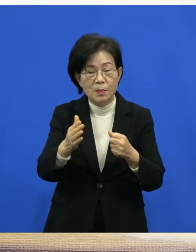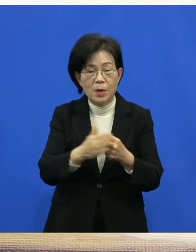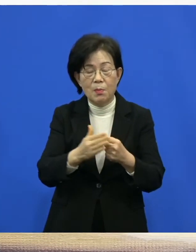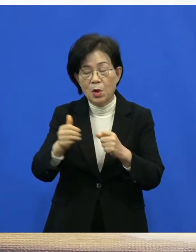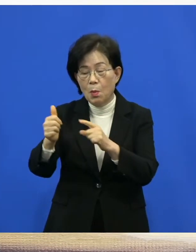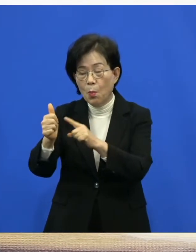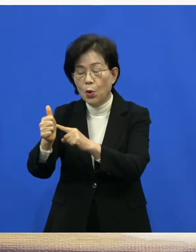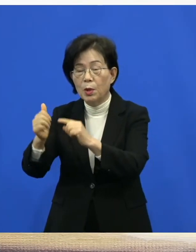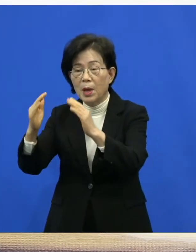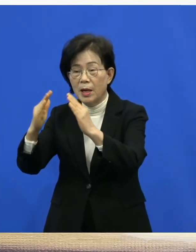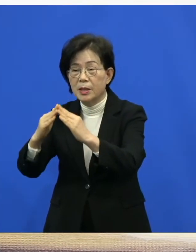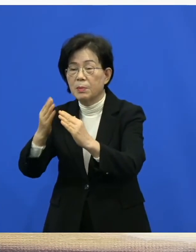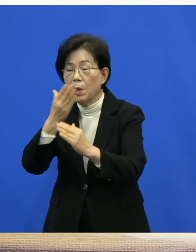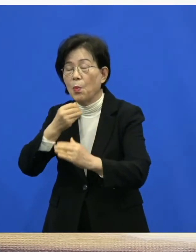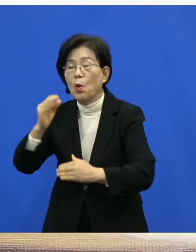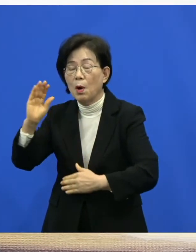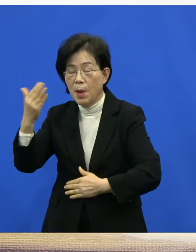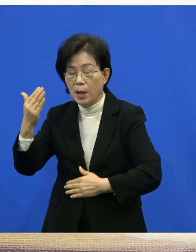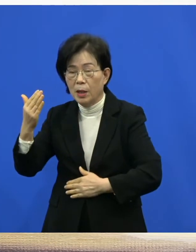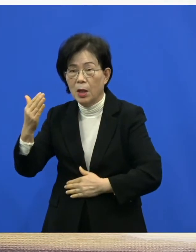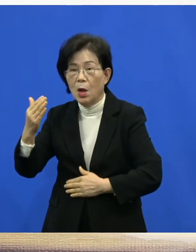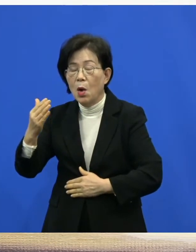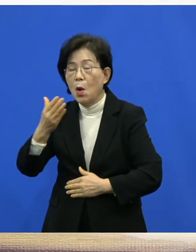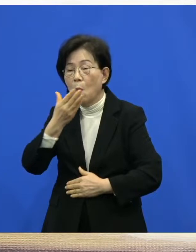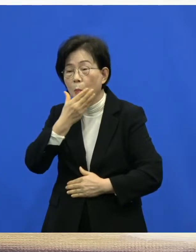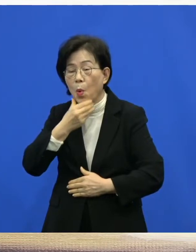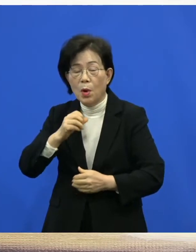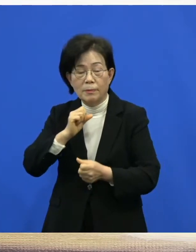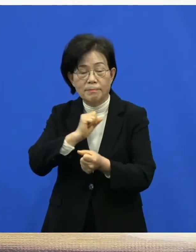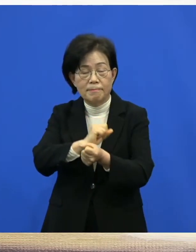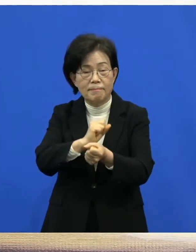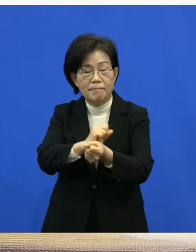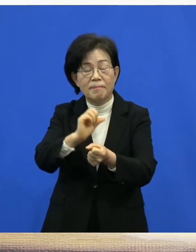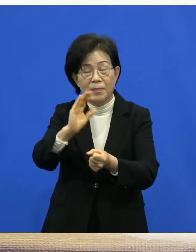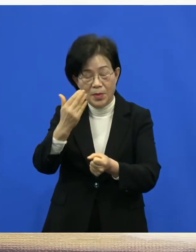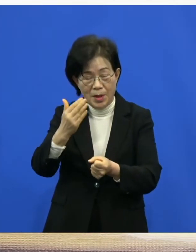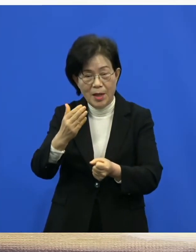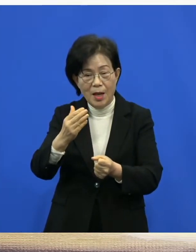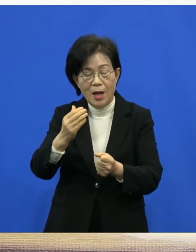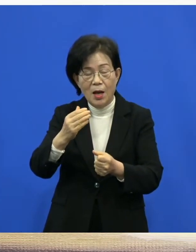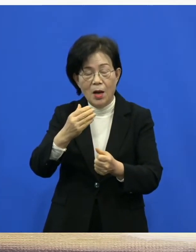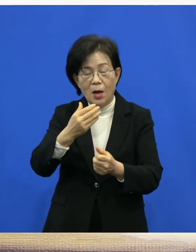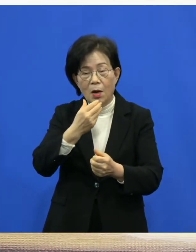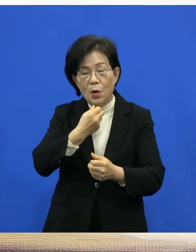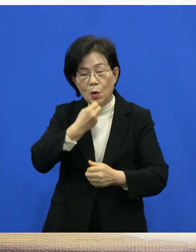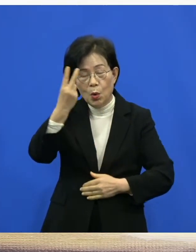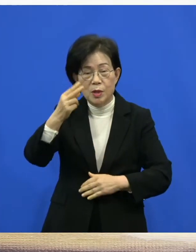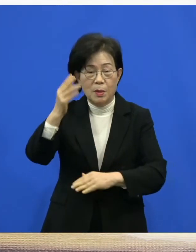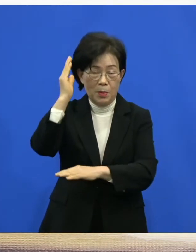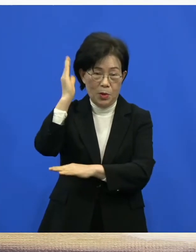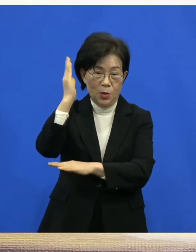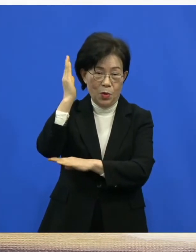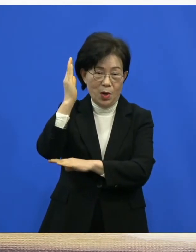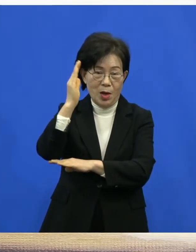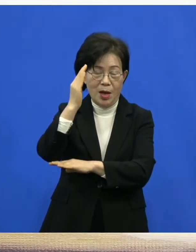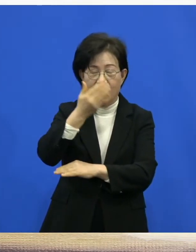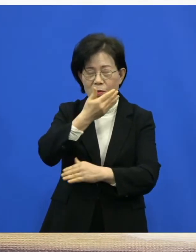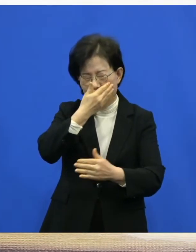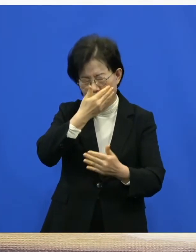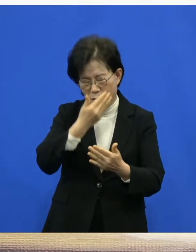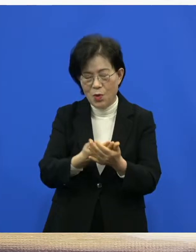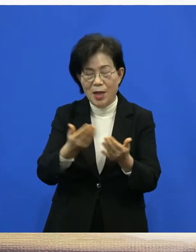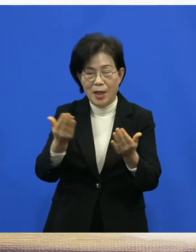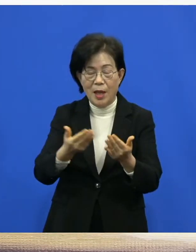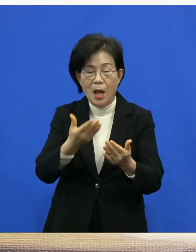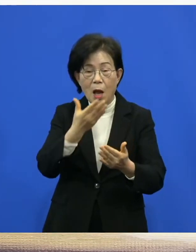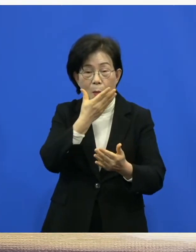집에 복을 받았다. 이 복의 전이 현상입니다. 이게 이제 요셉 스토리의 매우 중요한 요소죠. 복이